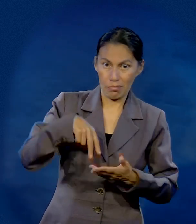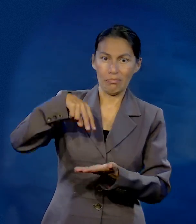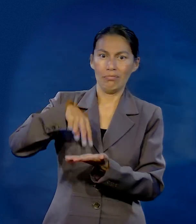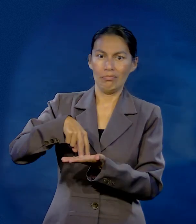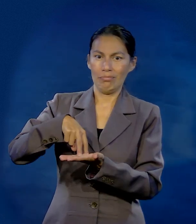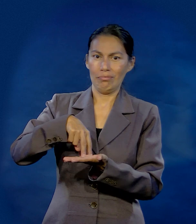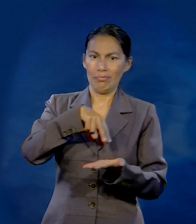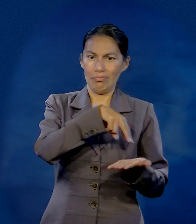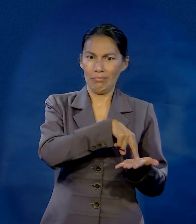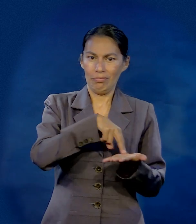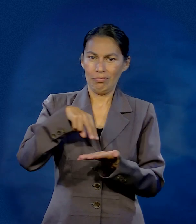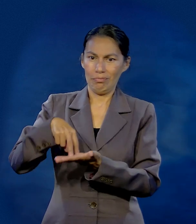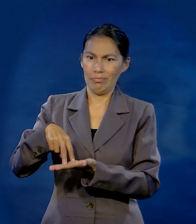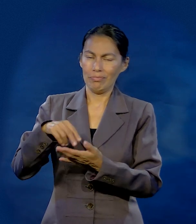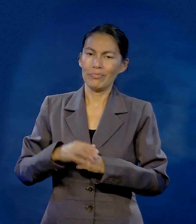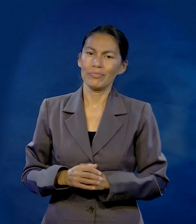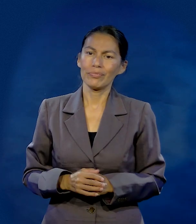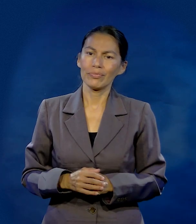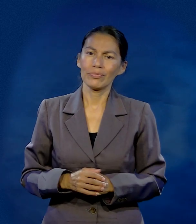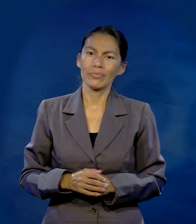hijos y mi suegra